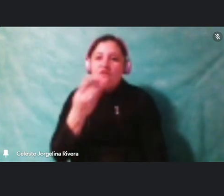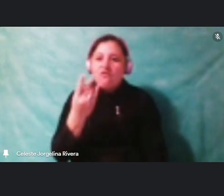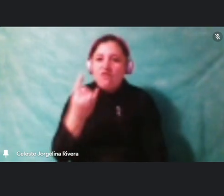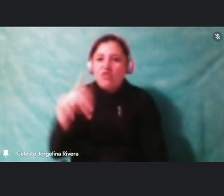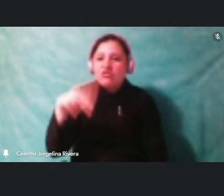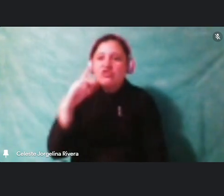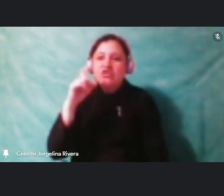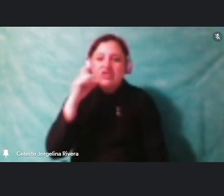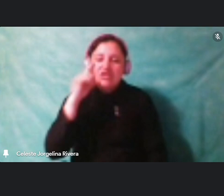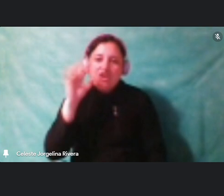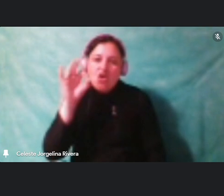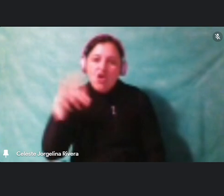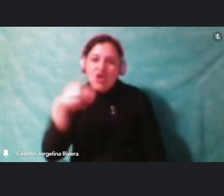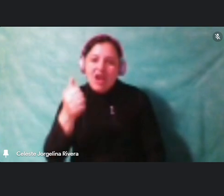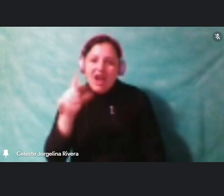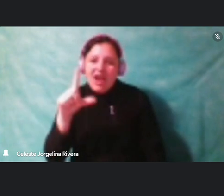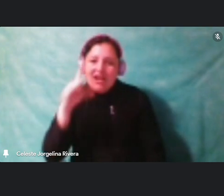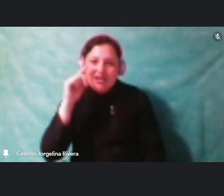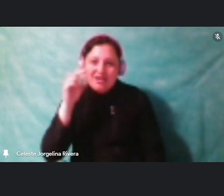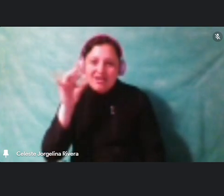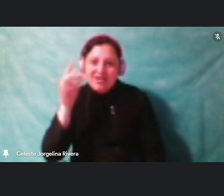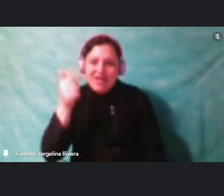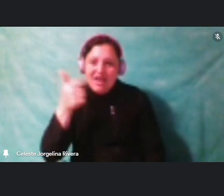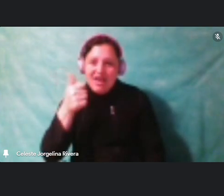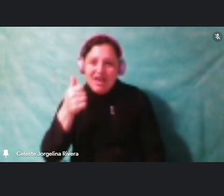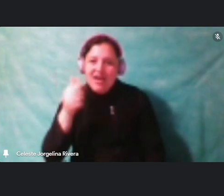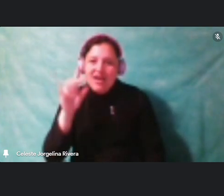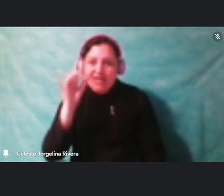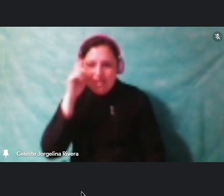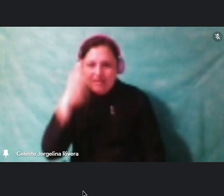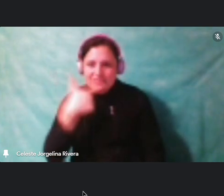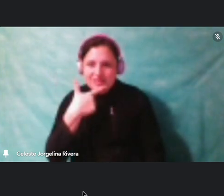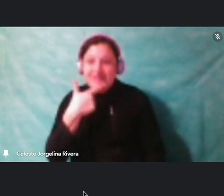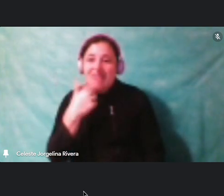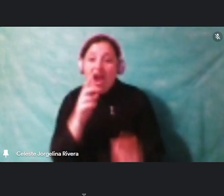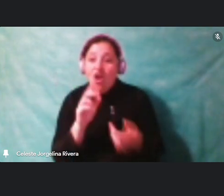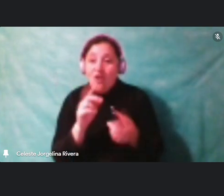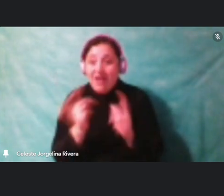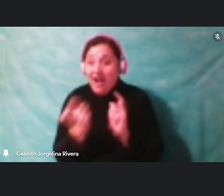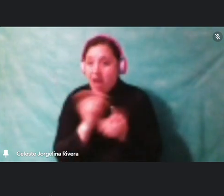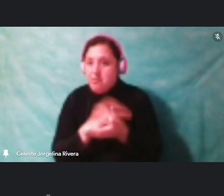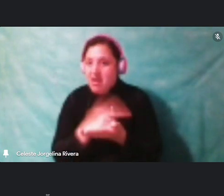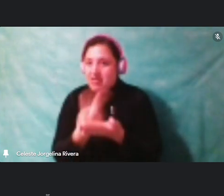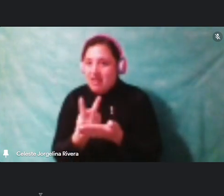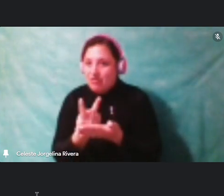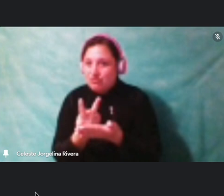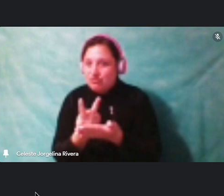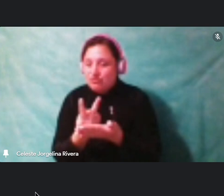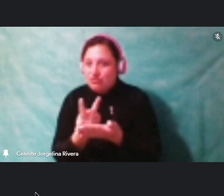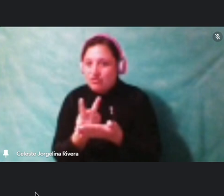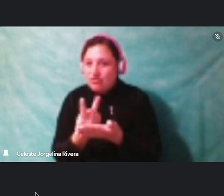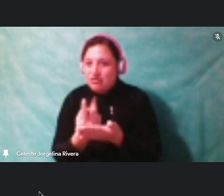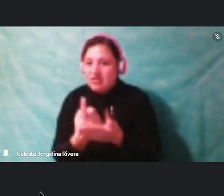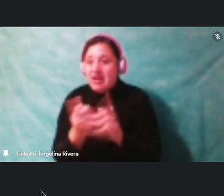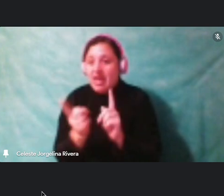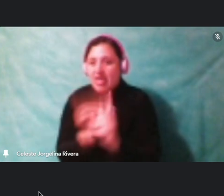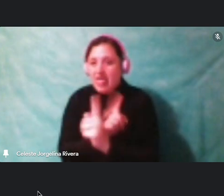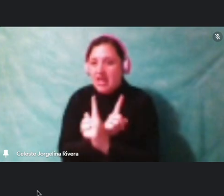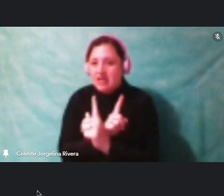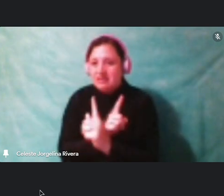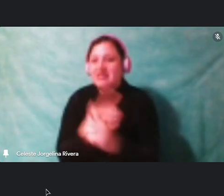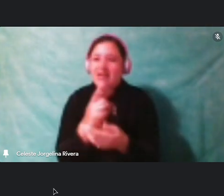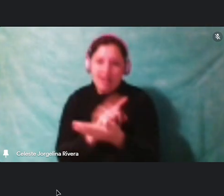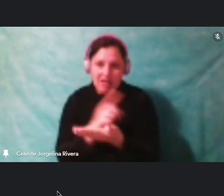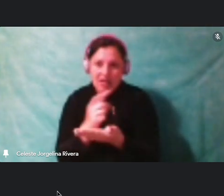Como que todas las funcionalidades. Las acepciones de certeza de claro. Sí, en este caso, certain es, acá